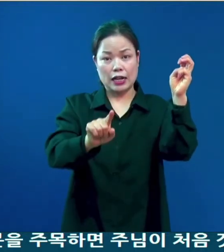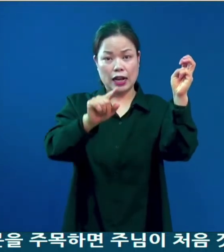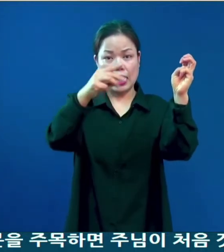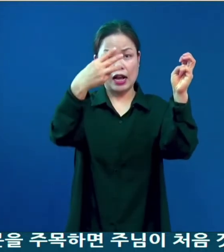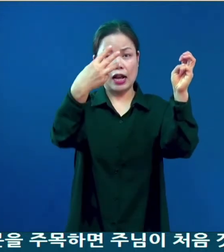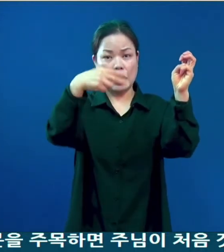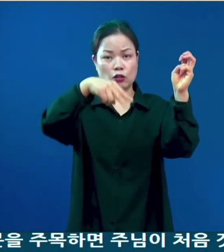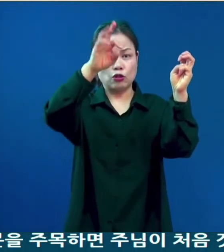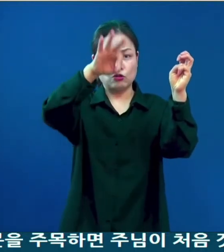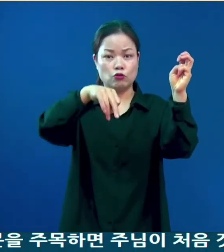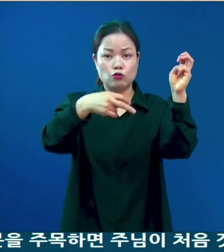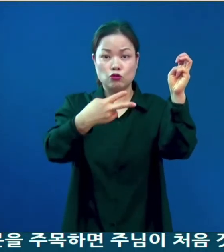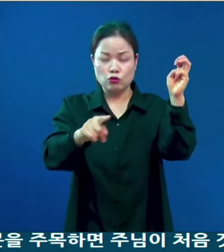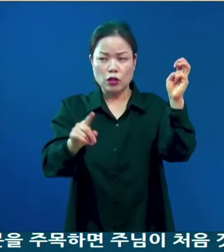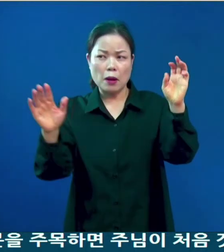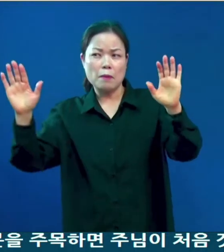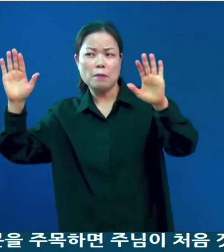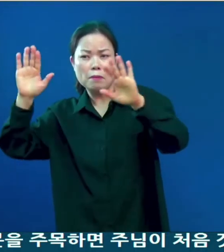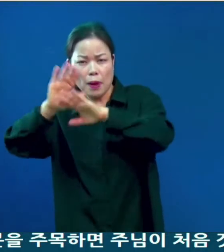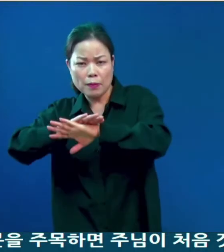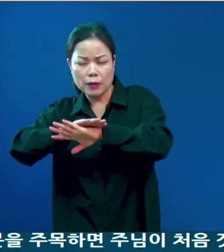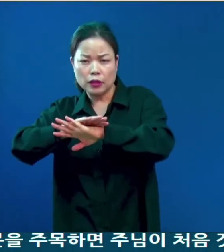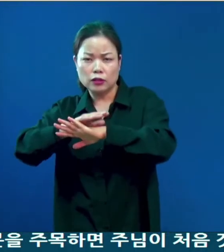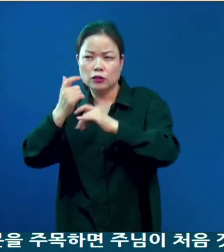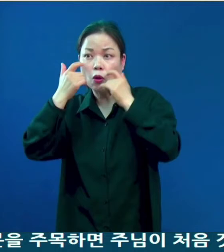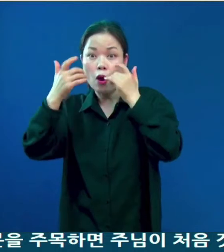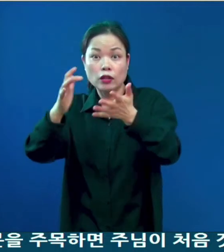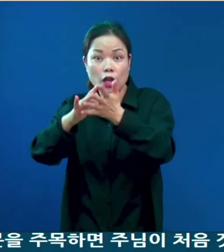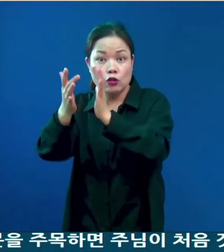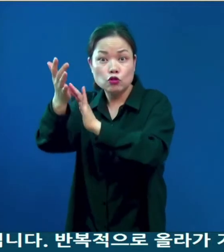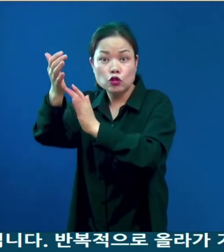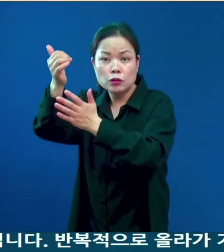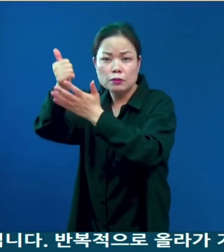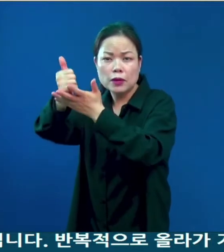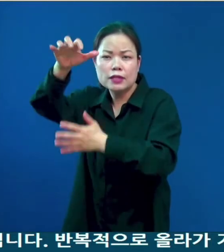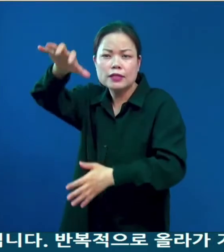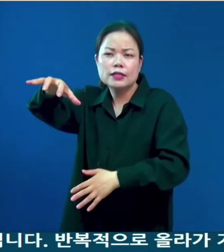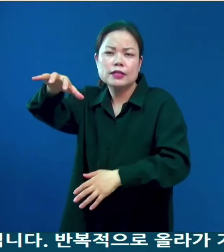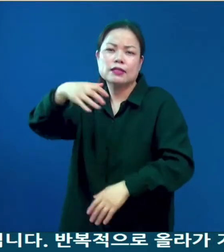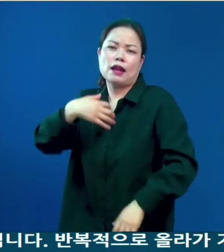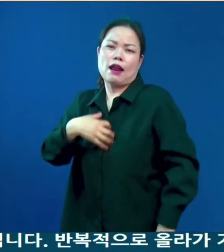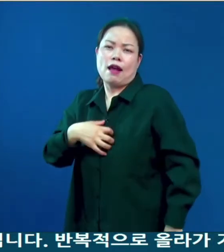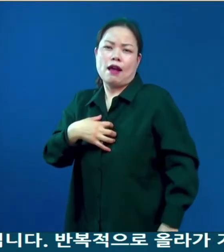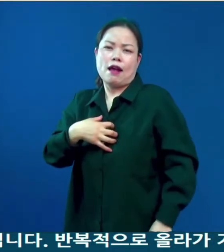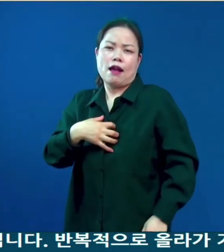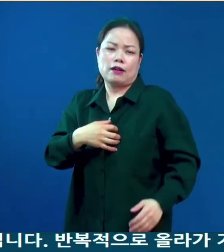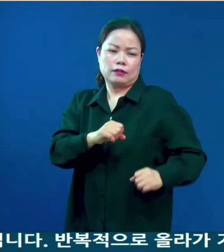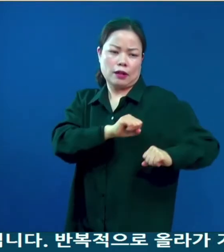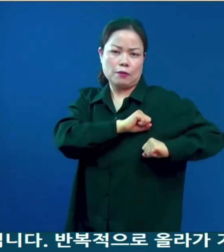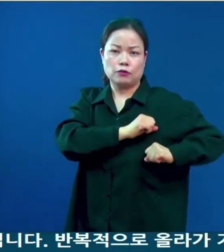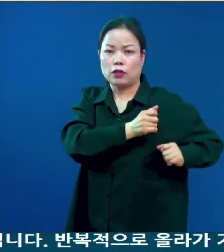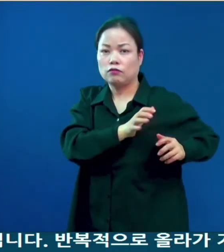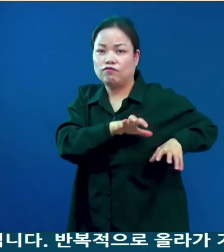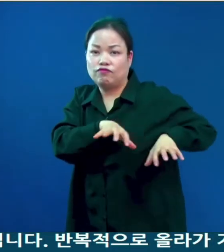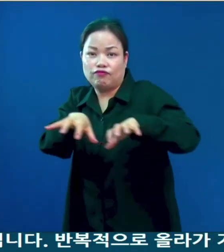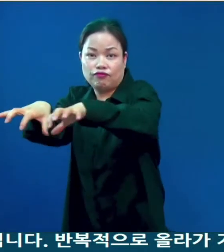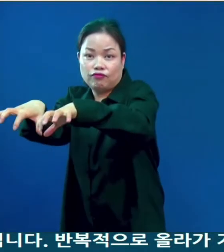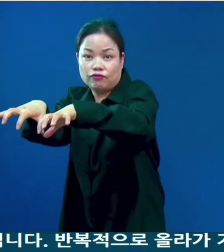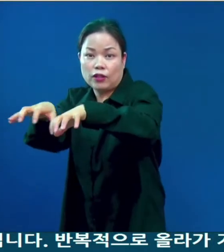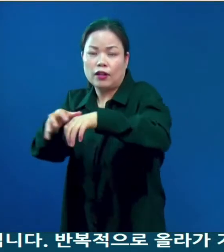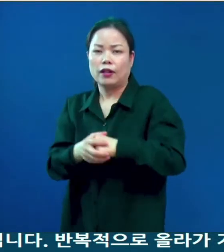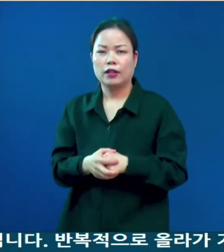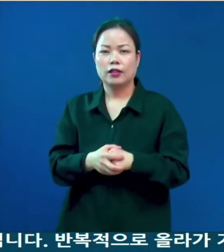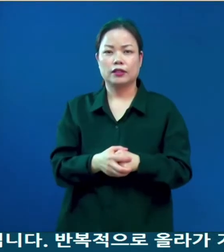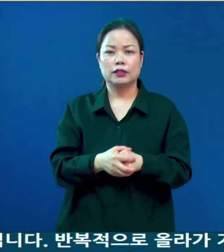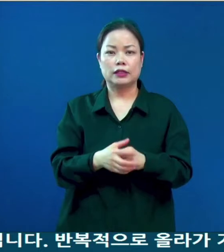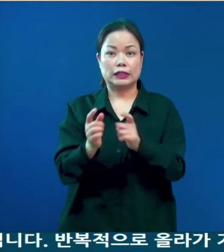그 야밤에도 예수님의 위치를 정확하게 알고 병사들이 이끌고 주님께로 갈 수 있었던 거죠.